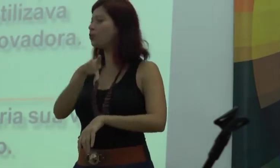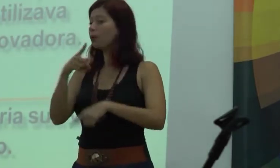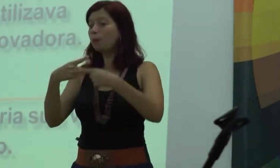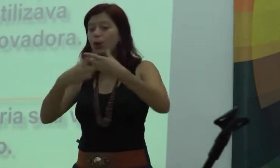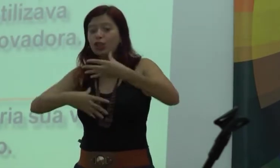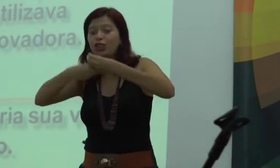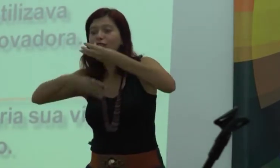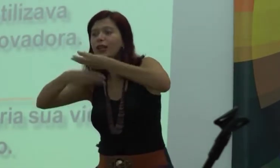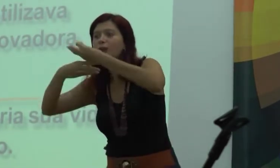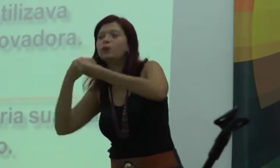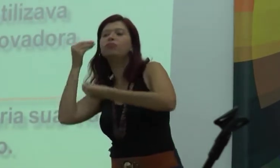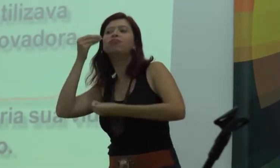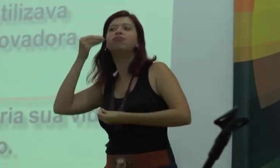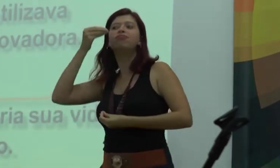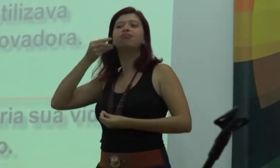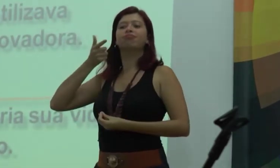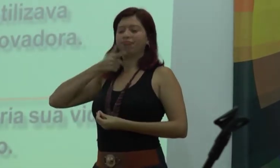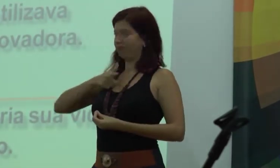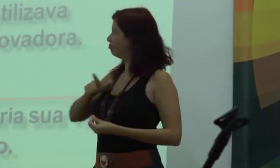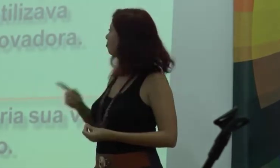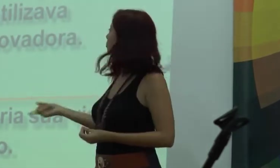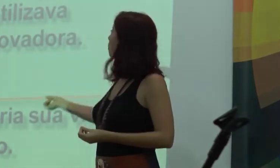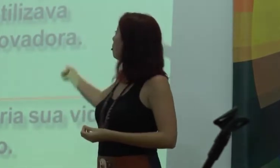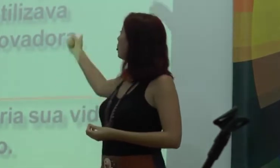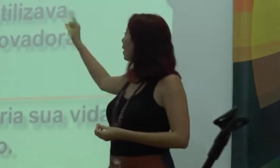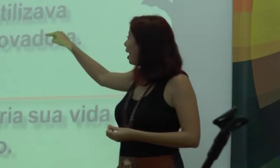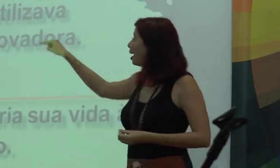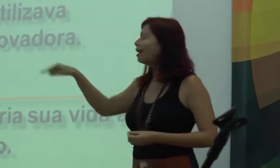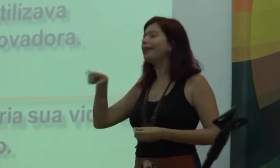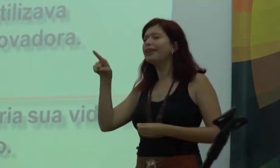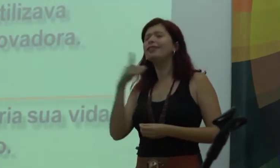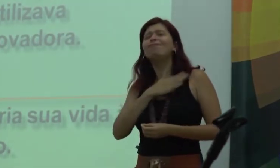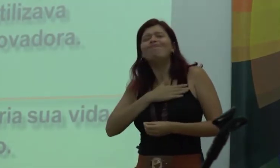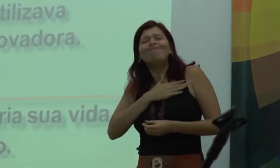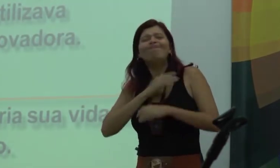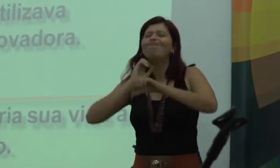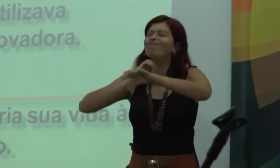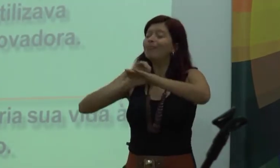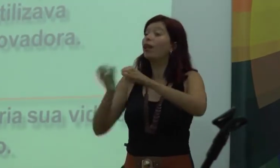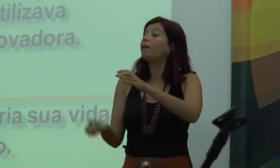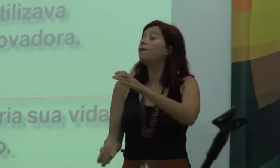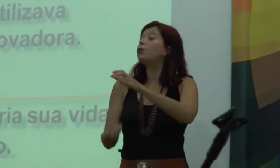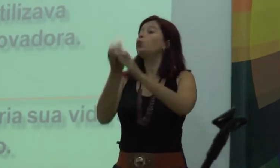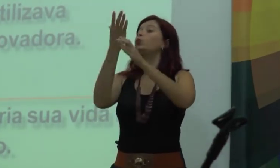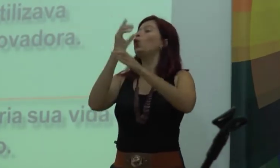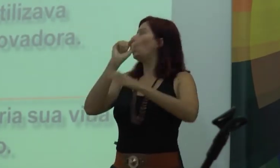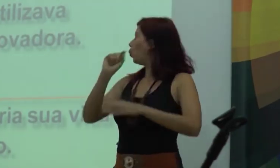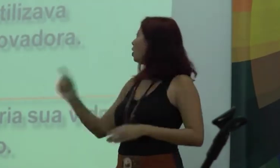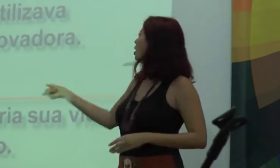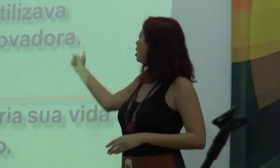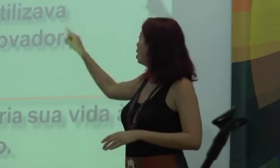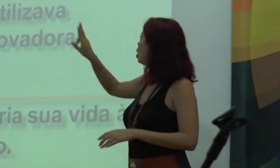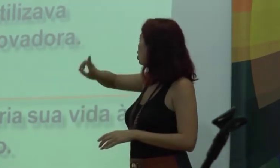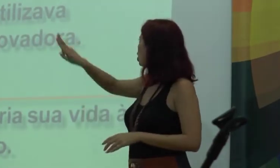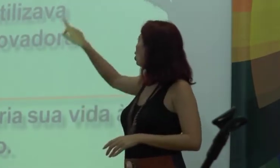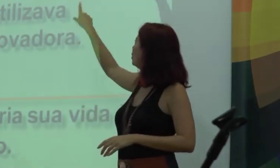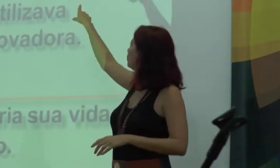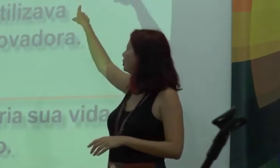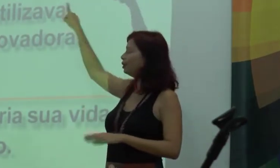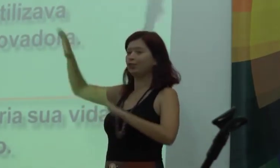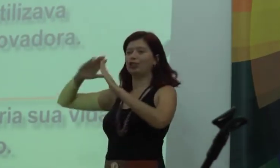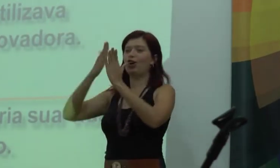começou a ensinar, ser professor já com diversas disciplinas. No ano seguinte, ele fundou